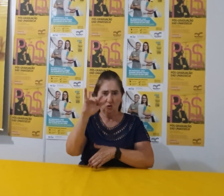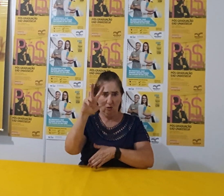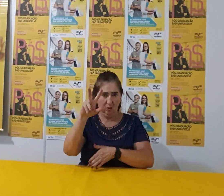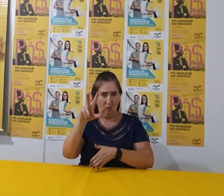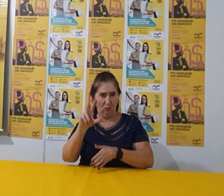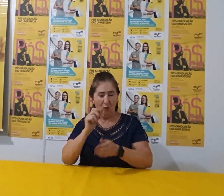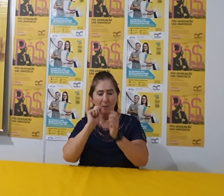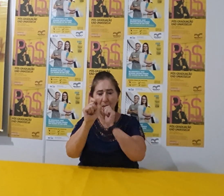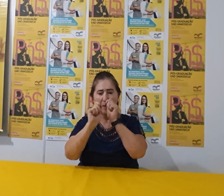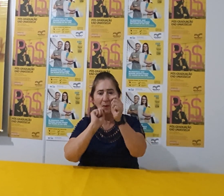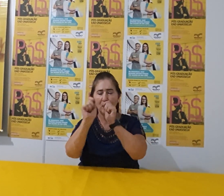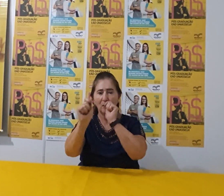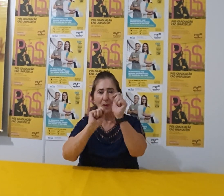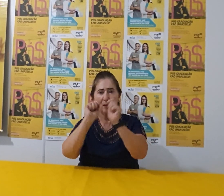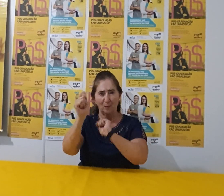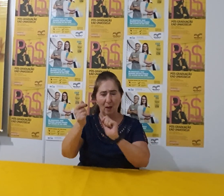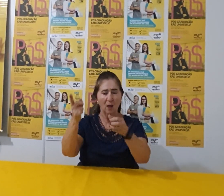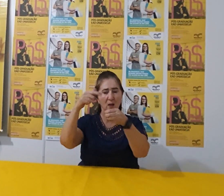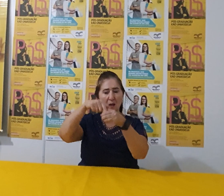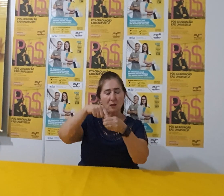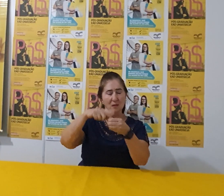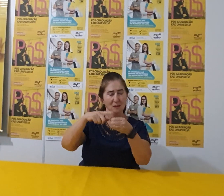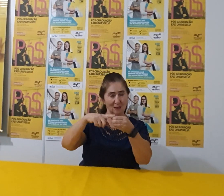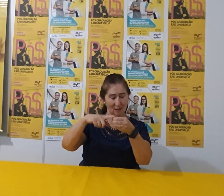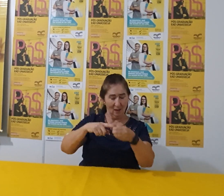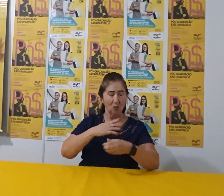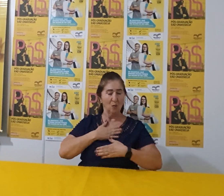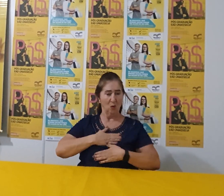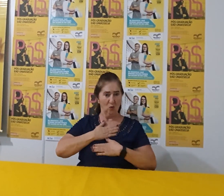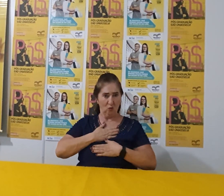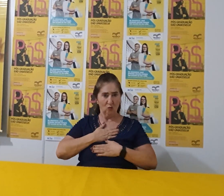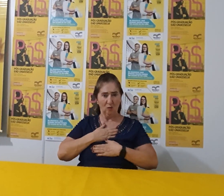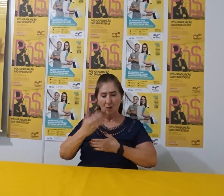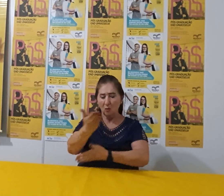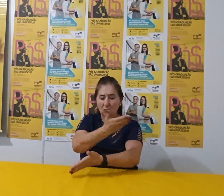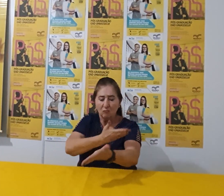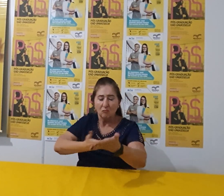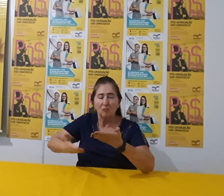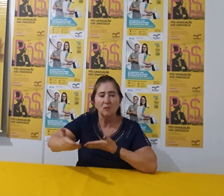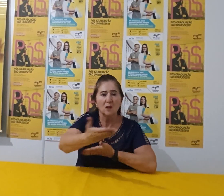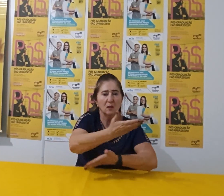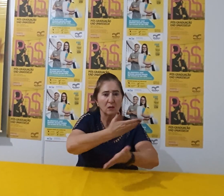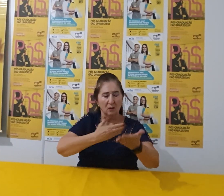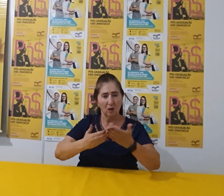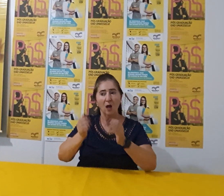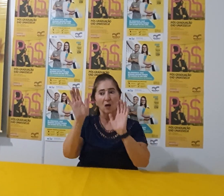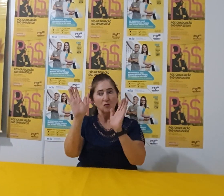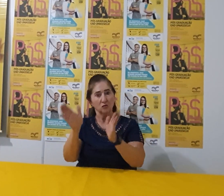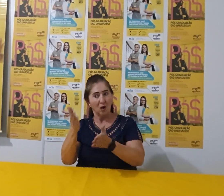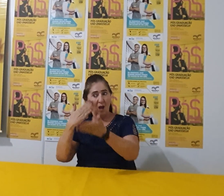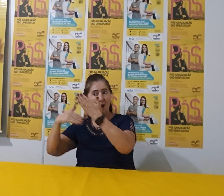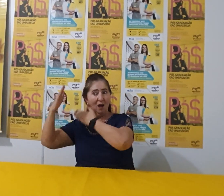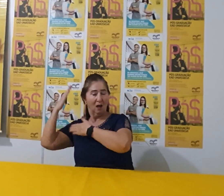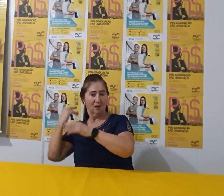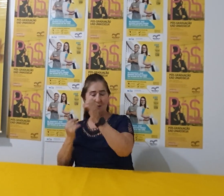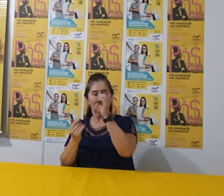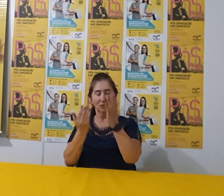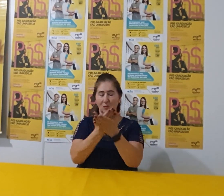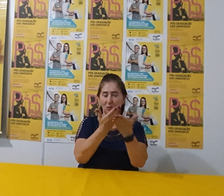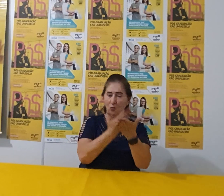da cidade de Poços de Caldas, que frequentam ou frequentavam a escola. O artigo